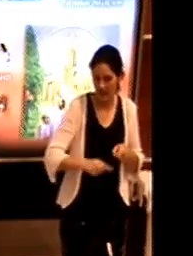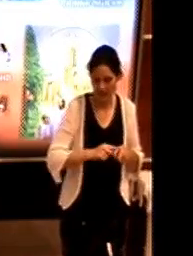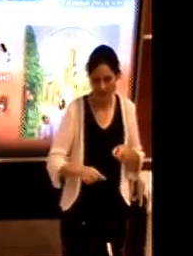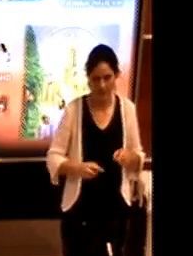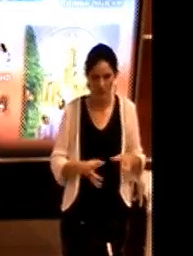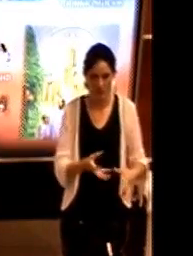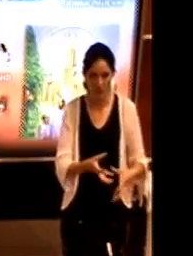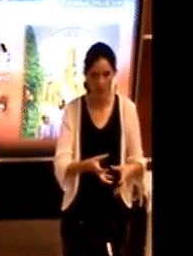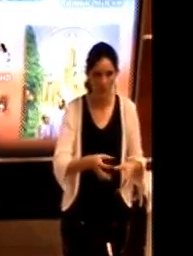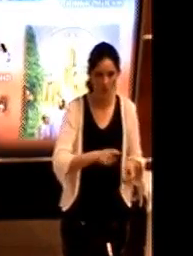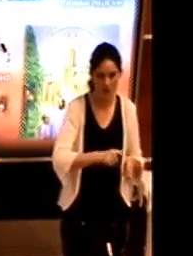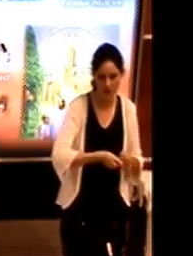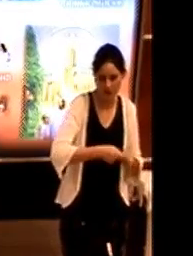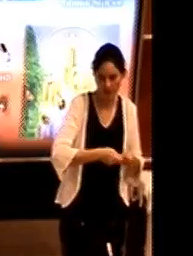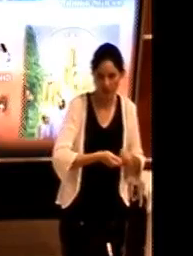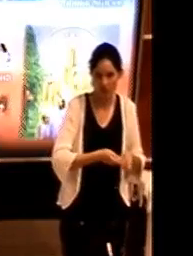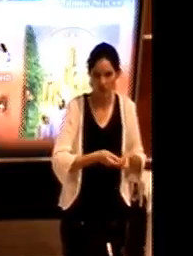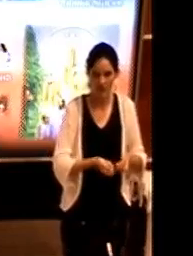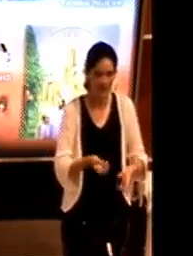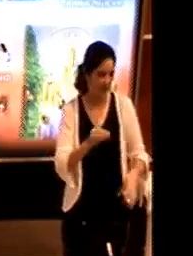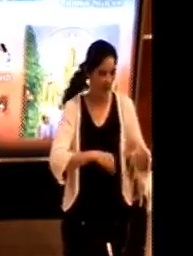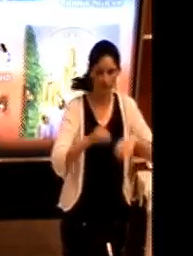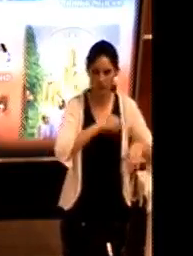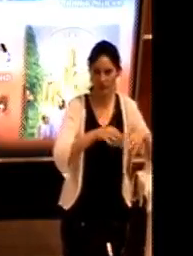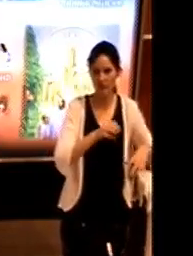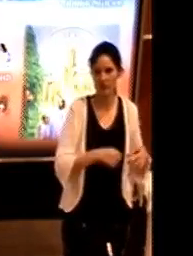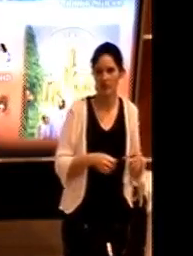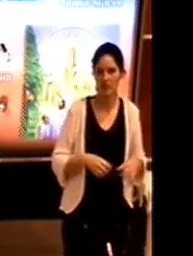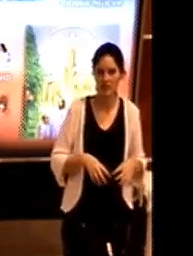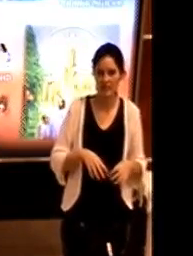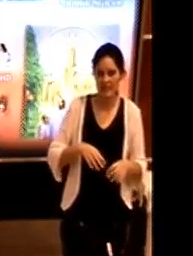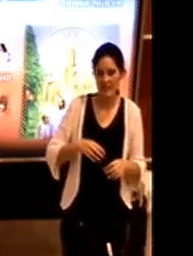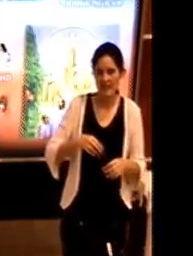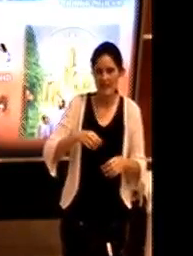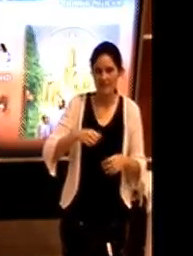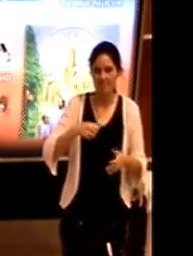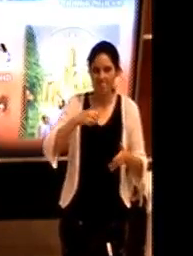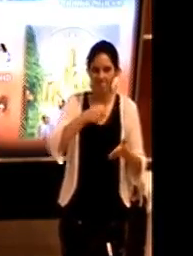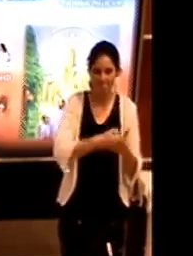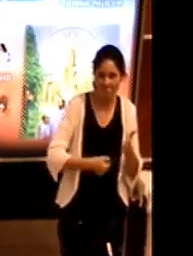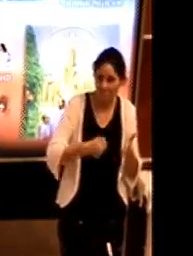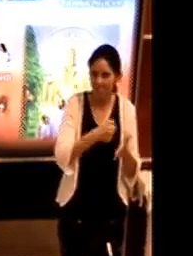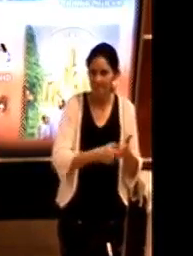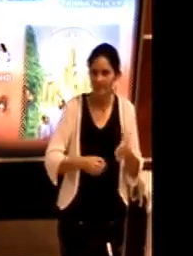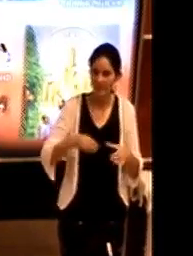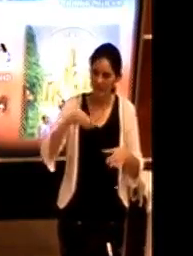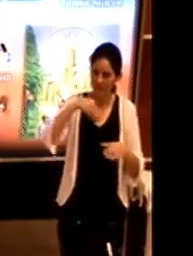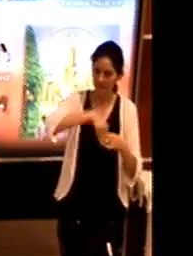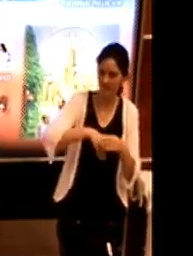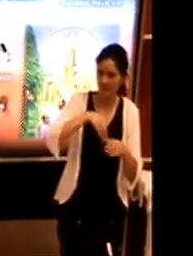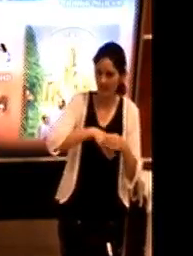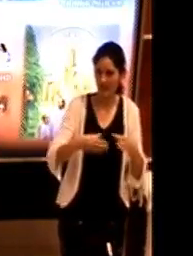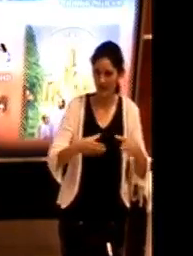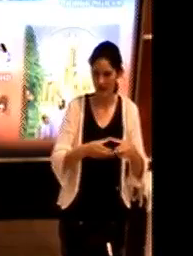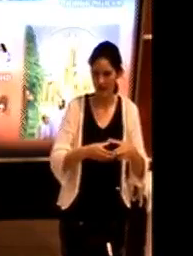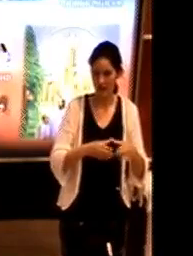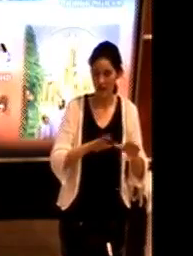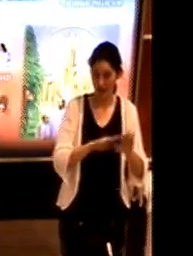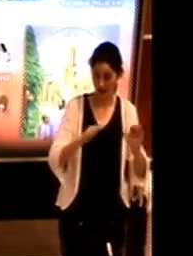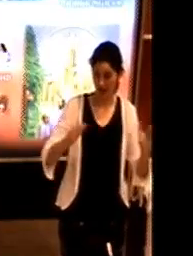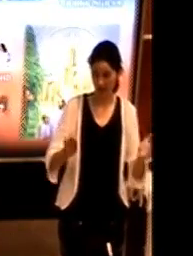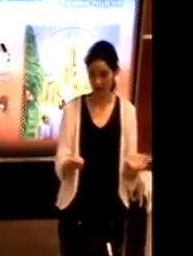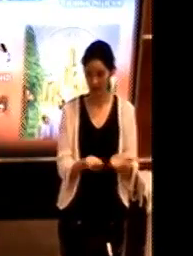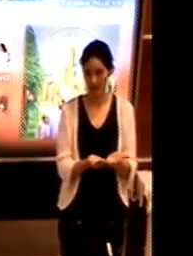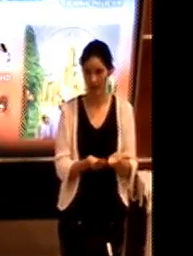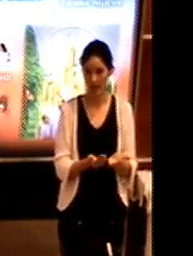todas las bolitas que estaban allí y entonces allí luchaba para colocar la mano dentro de la caja de bombones. Luchaba, luchaba, pero no